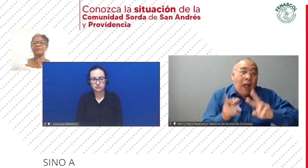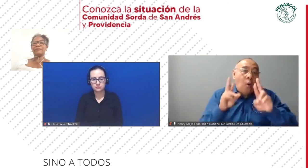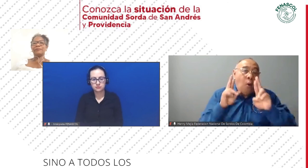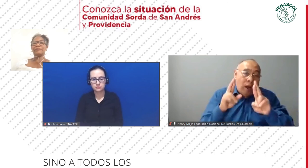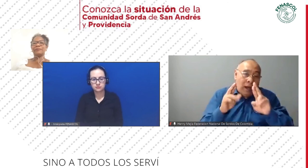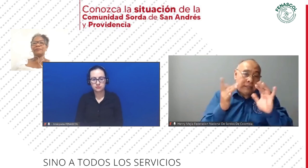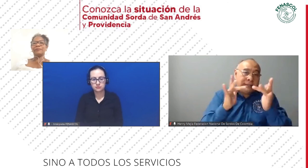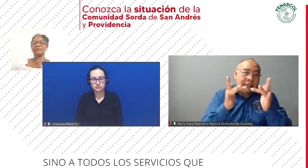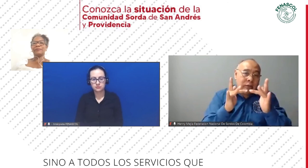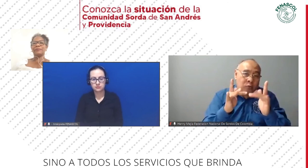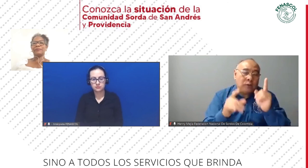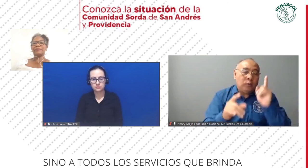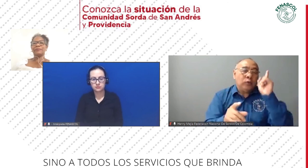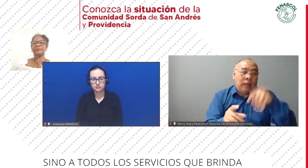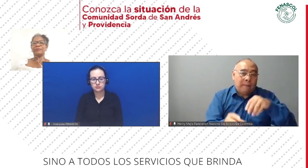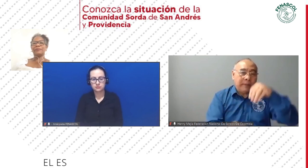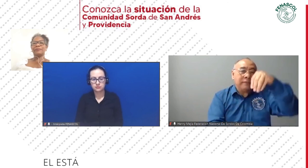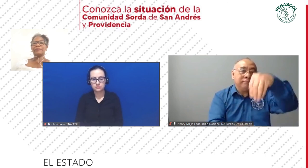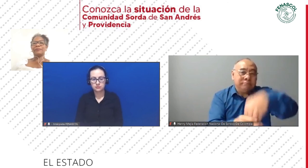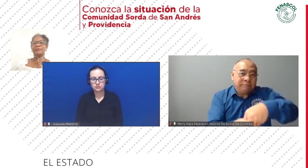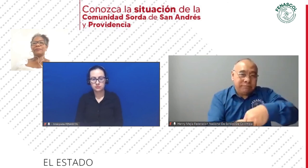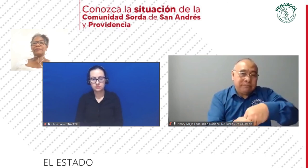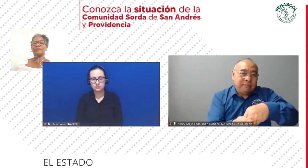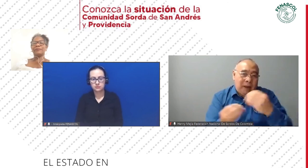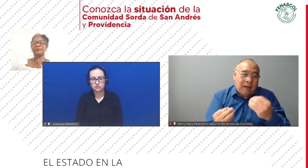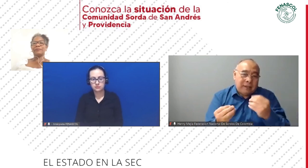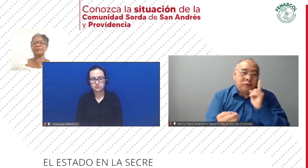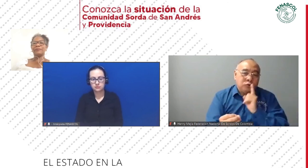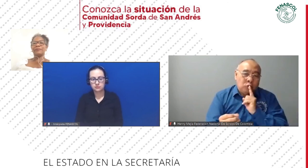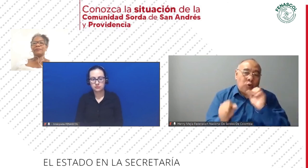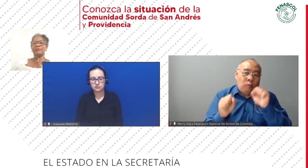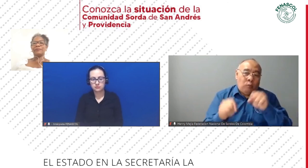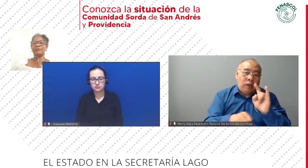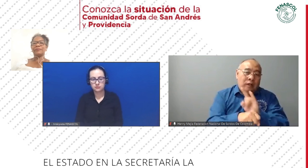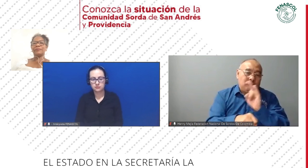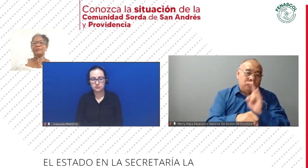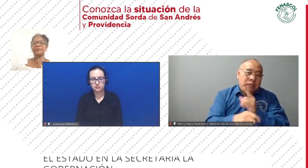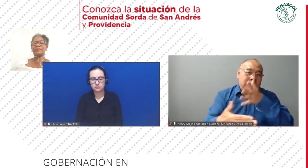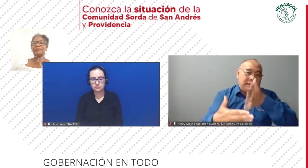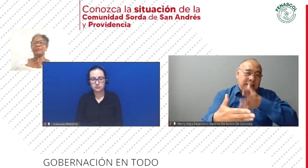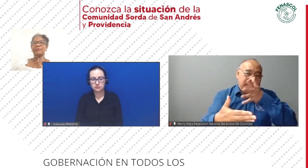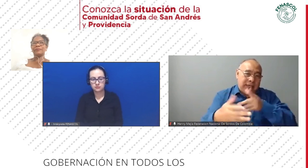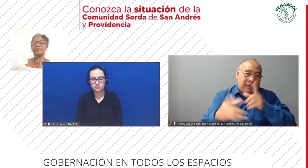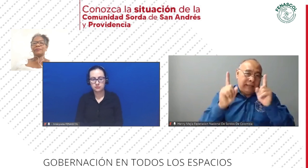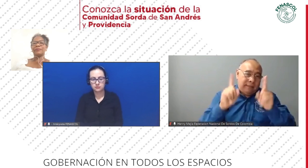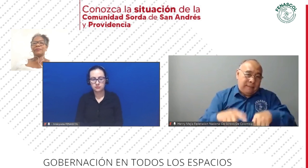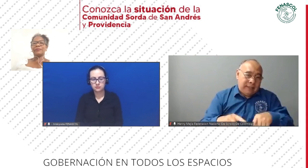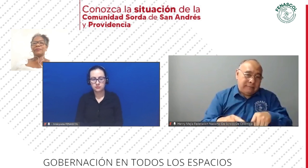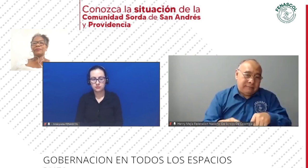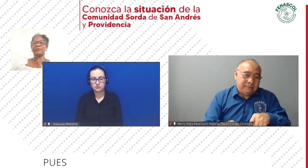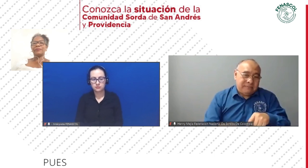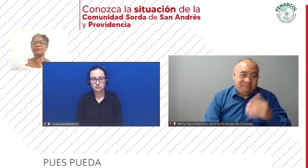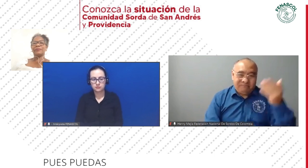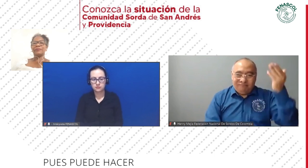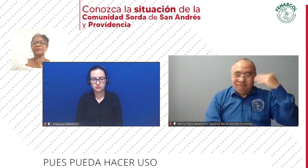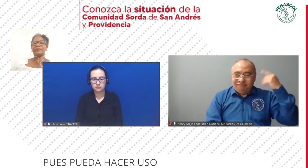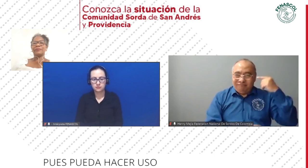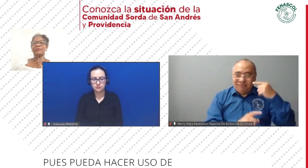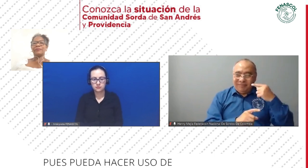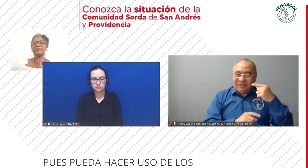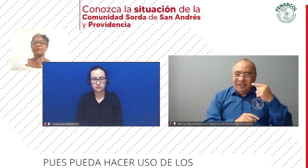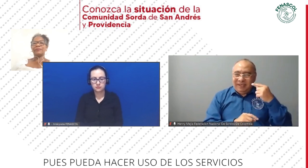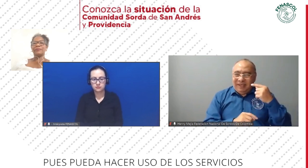todos los servicios que brinda el estado en la secretaría la gobernación en todos los espacios pues pueda hacer uso